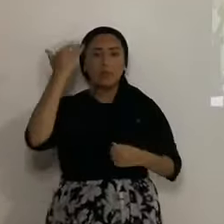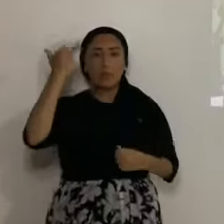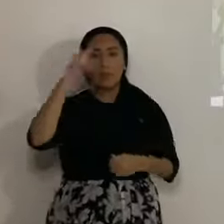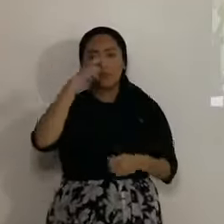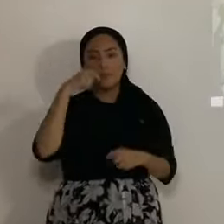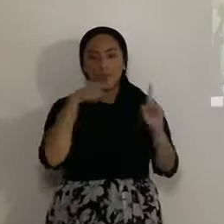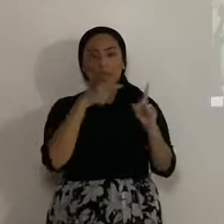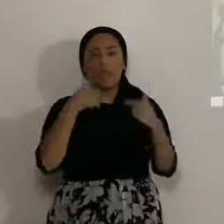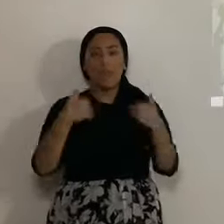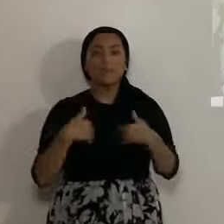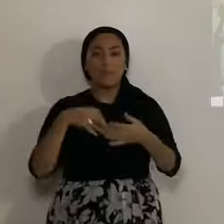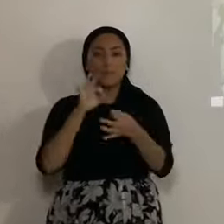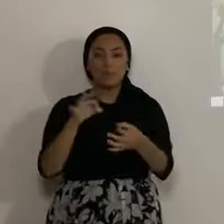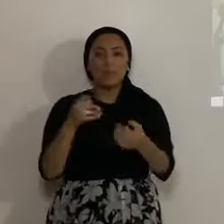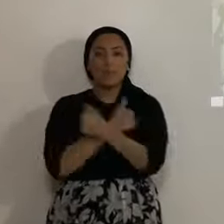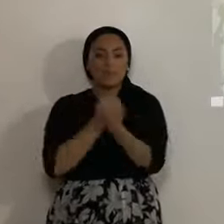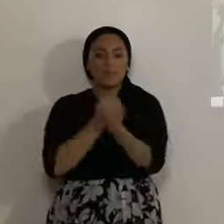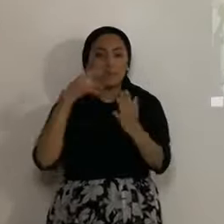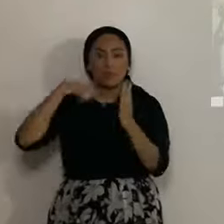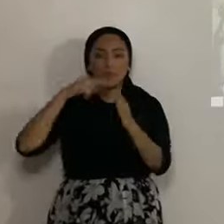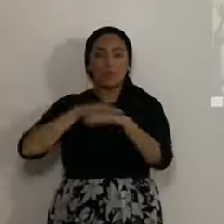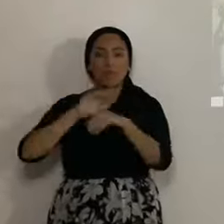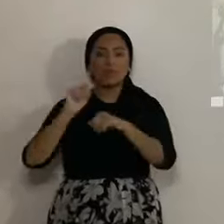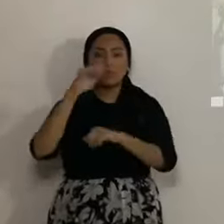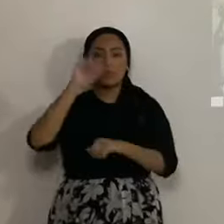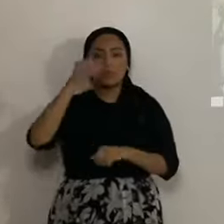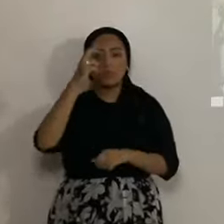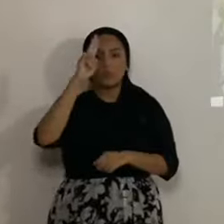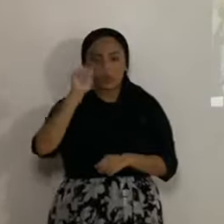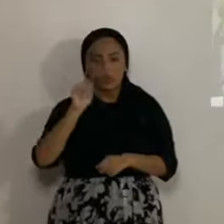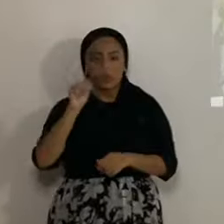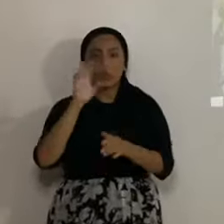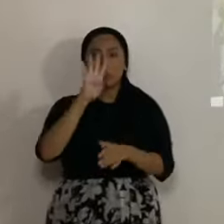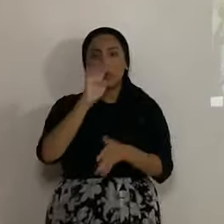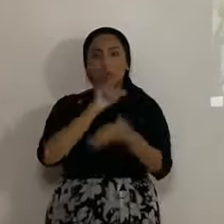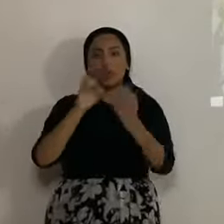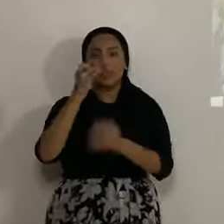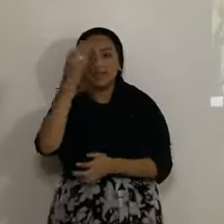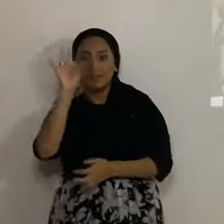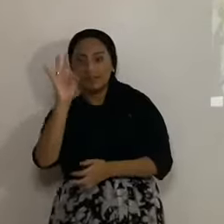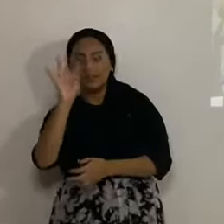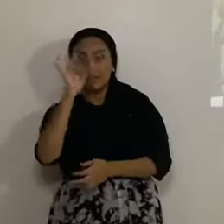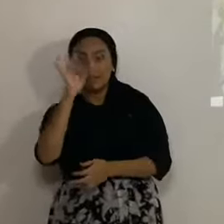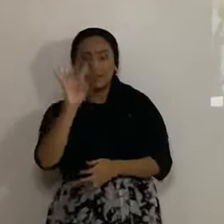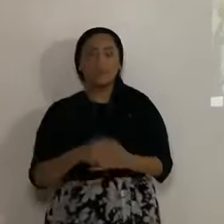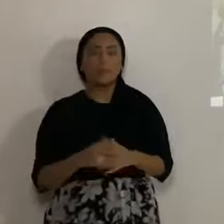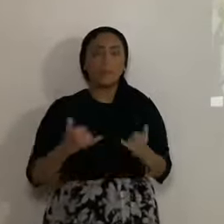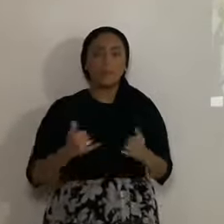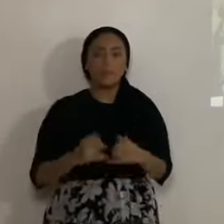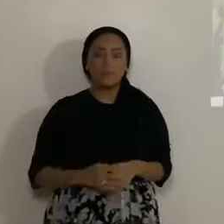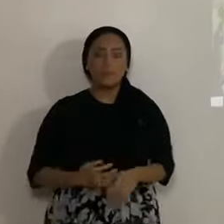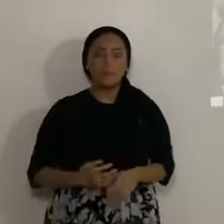Porque tiene el perfecto amor como lo acabamos de leer en Primera de Chohanan, en Primera de Juan 4.18. Ahora,